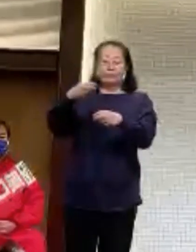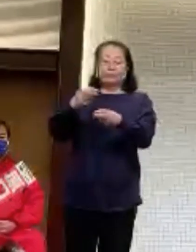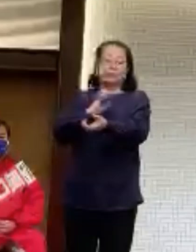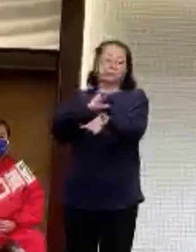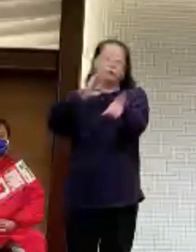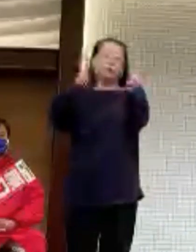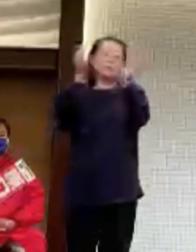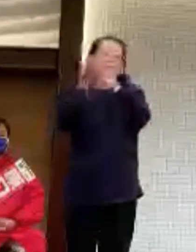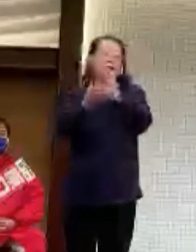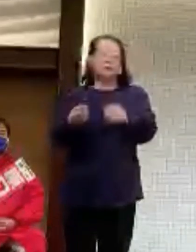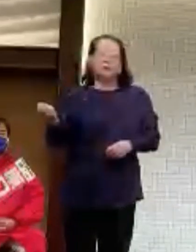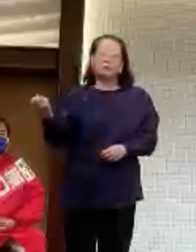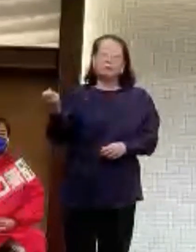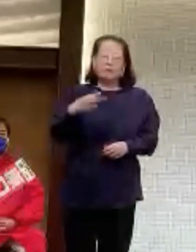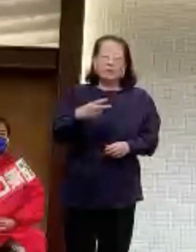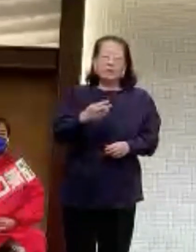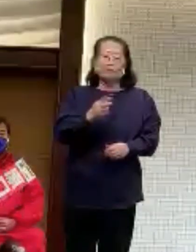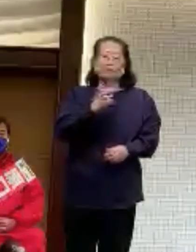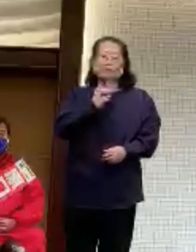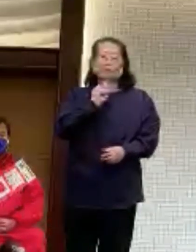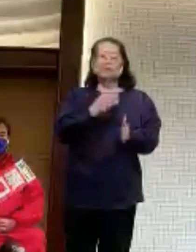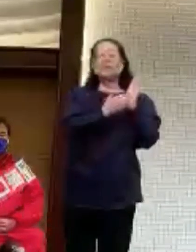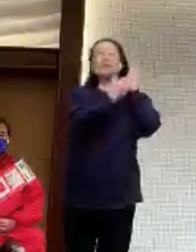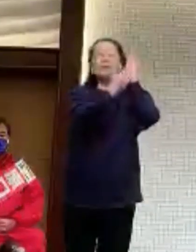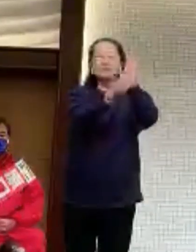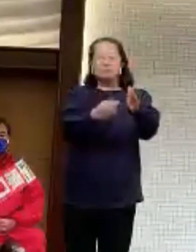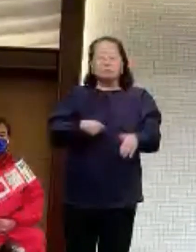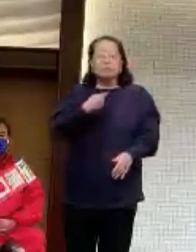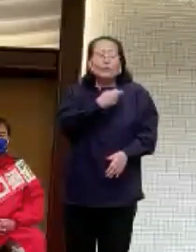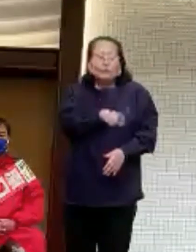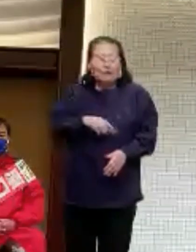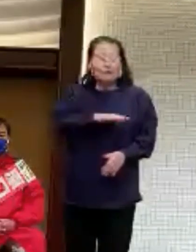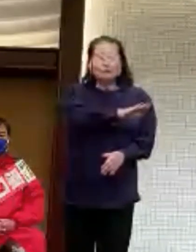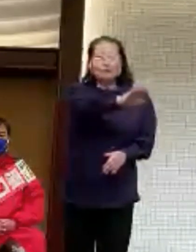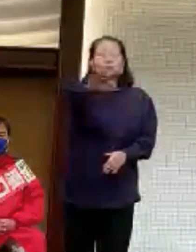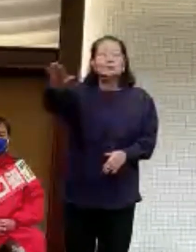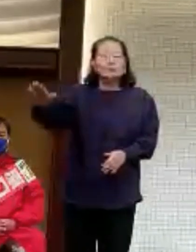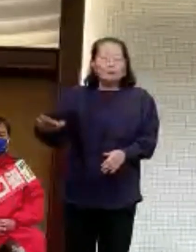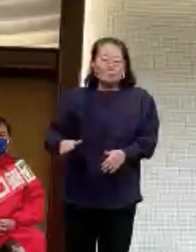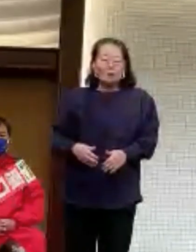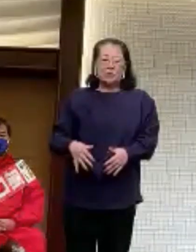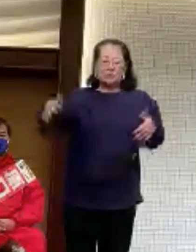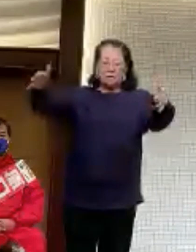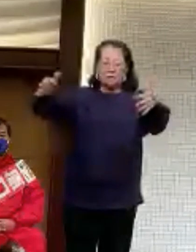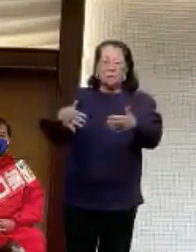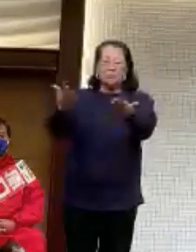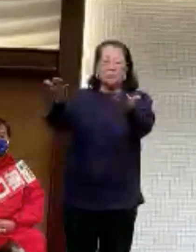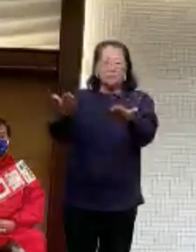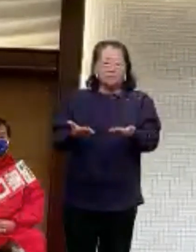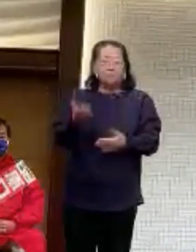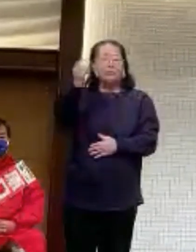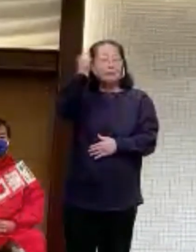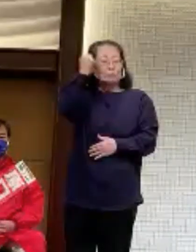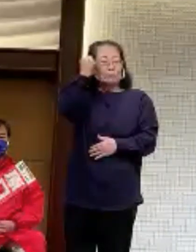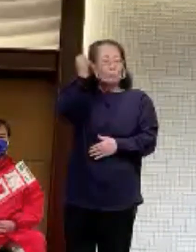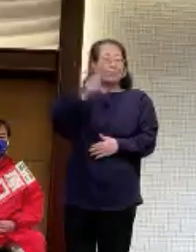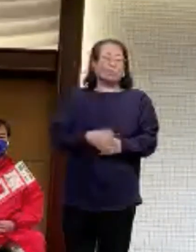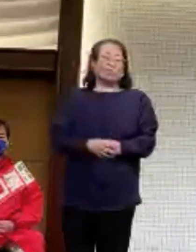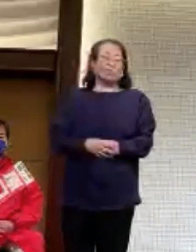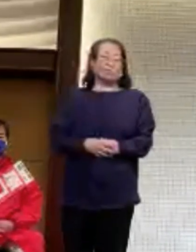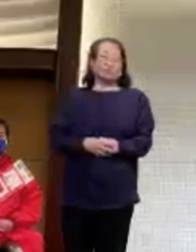再び実現する、その思いで本日皆様もご参集をいただいたことと存じます